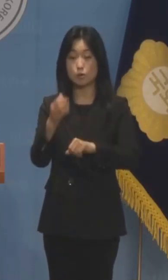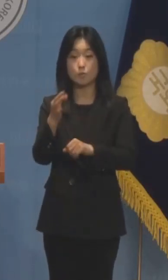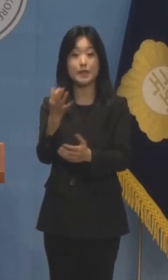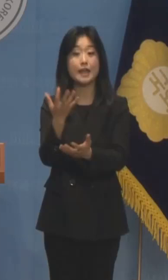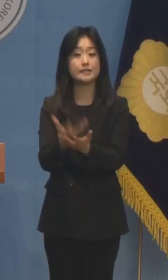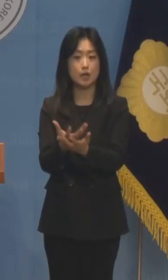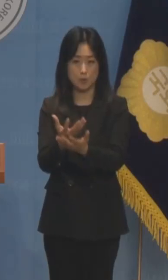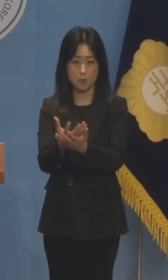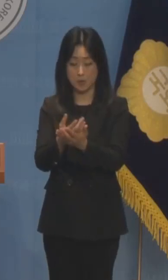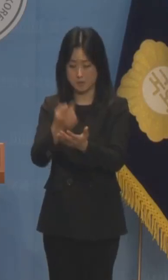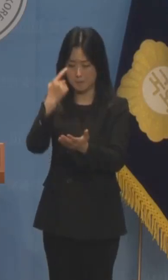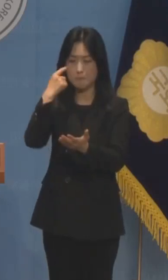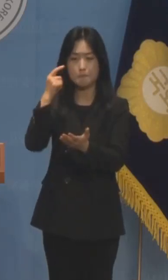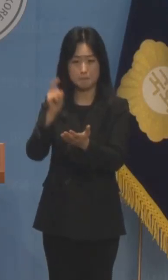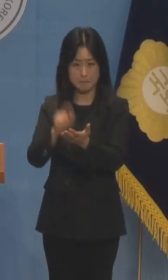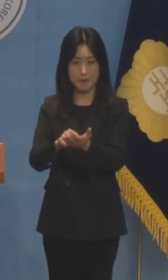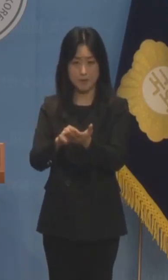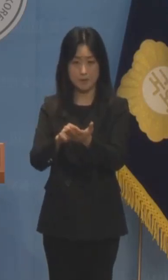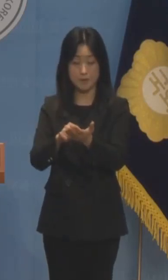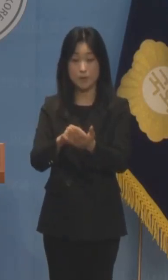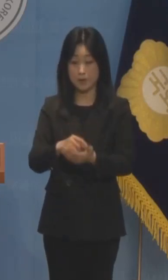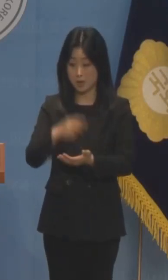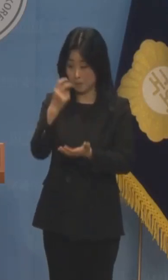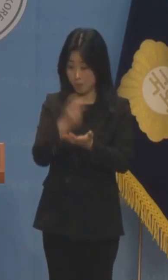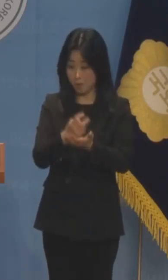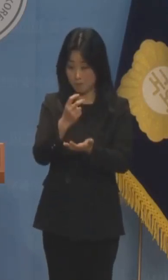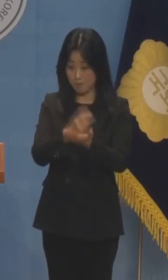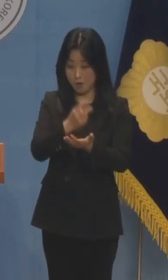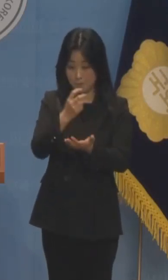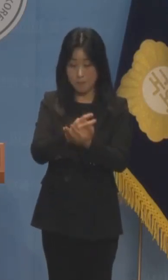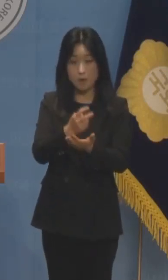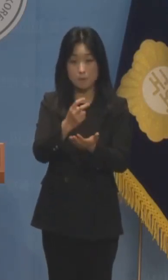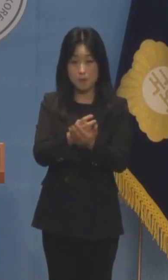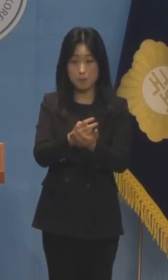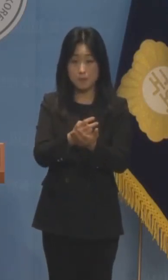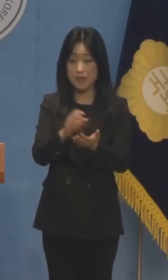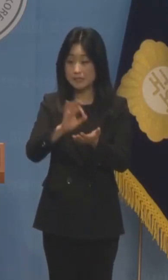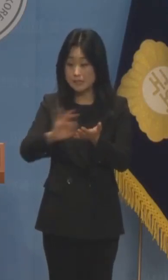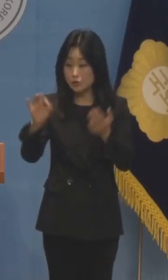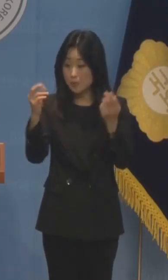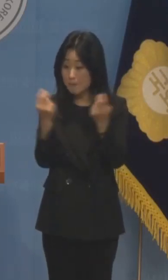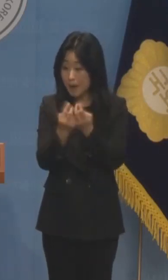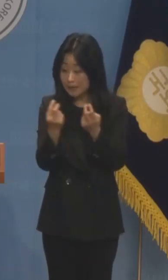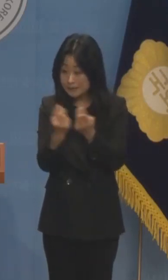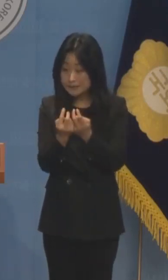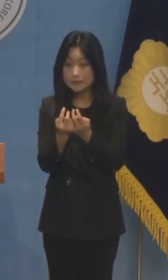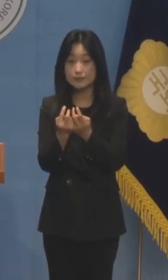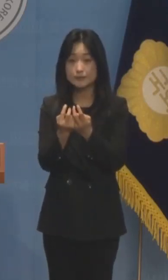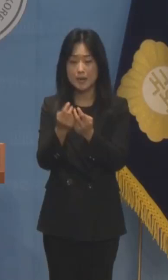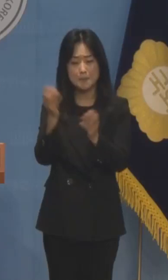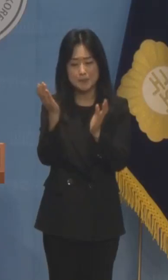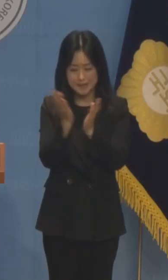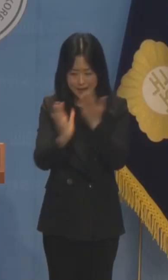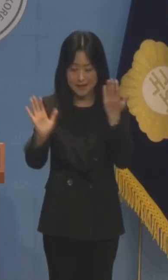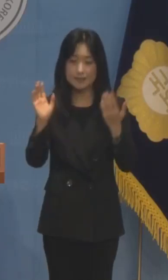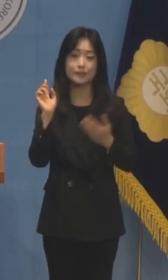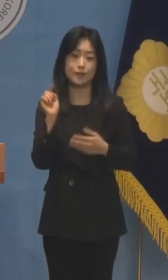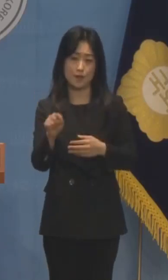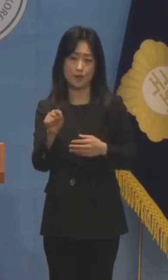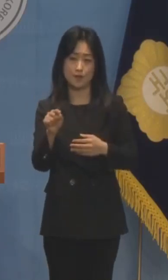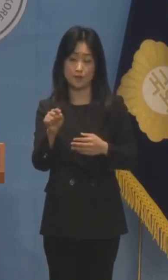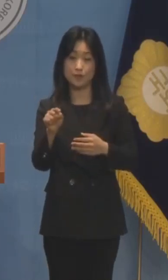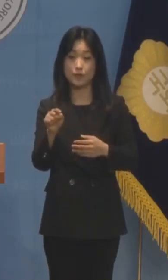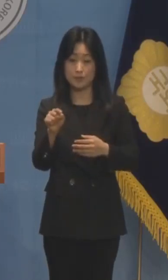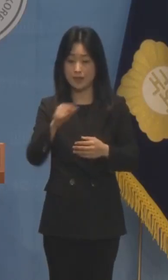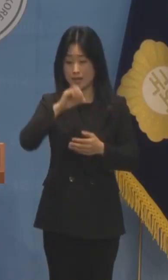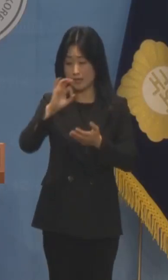자료에서 법령과 지침에 규정된 용도, 지출 방식 등에 맞지 않는